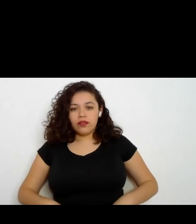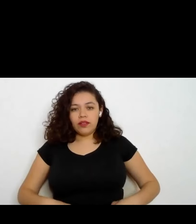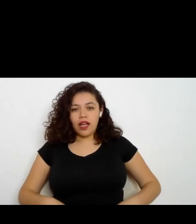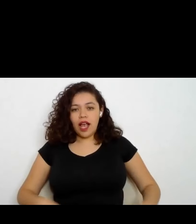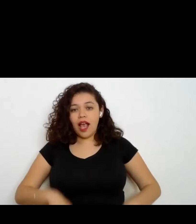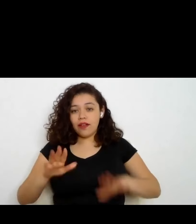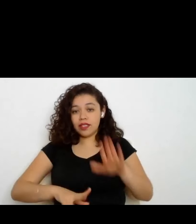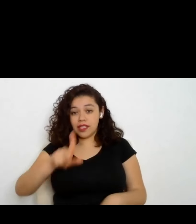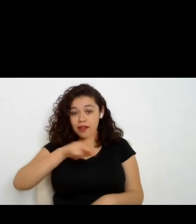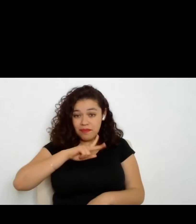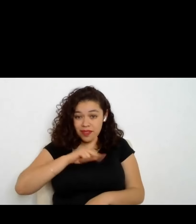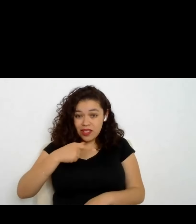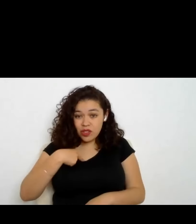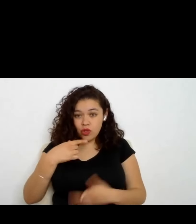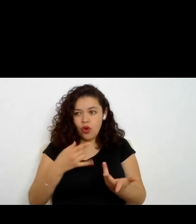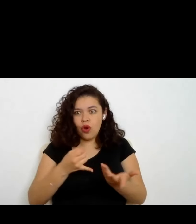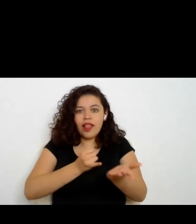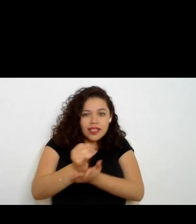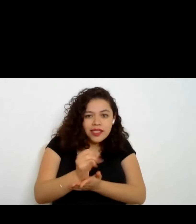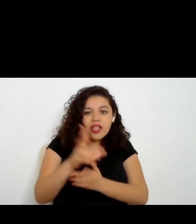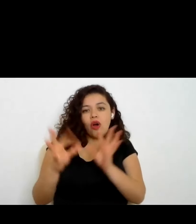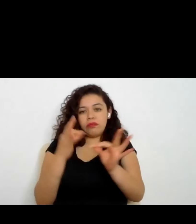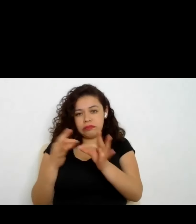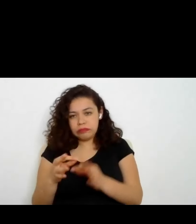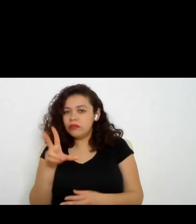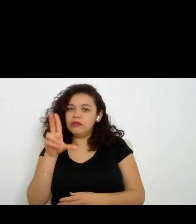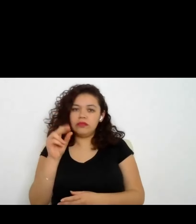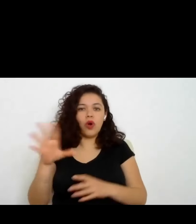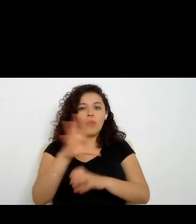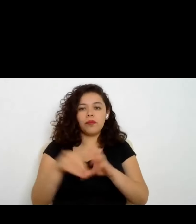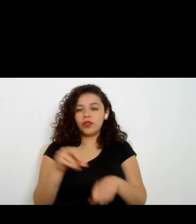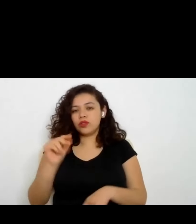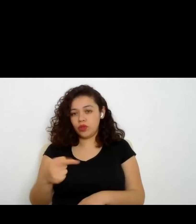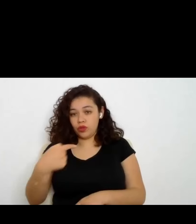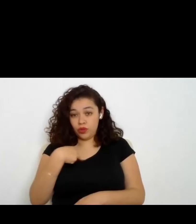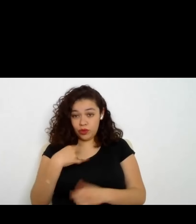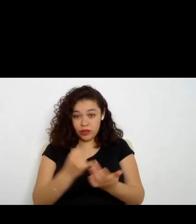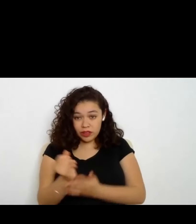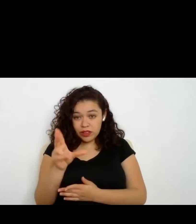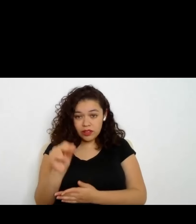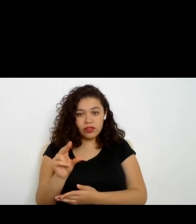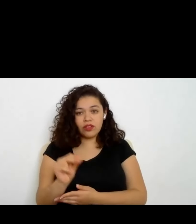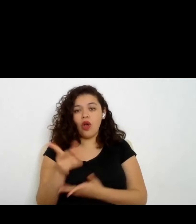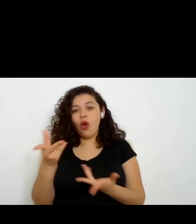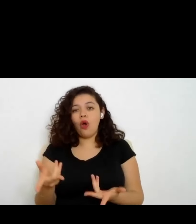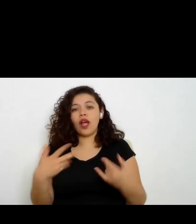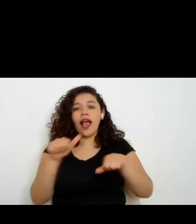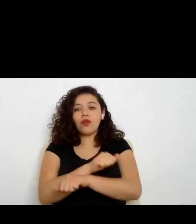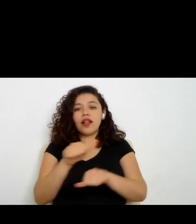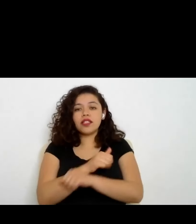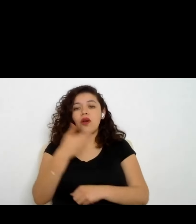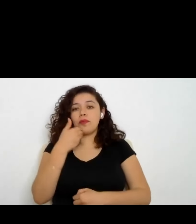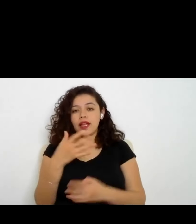mucho de mí, ¿no? De que estos datos sean exactos, completos, pertinentes y que estén actualizados y sean